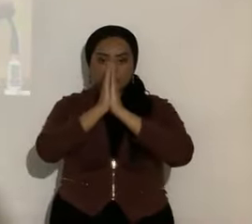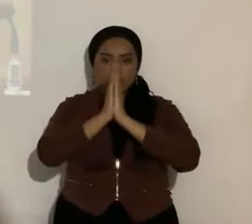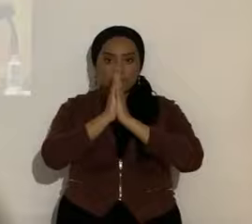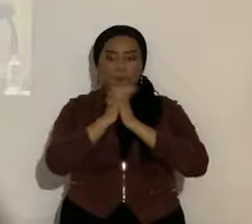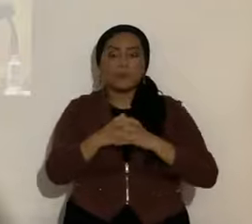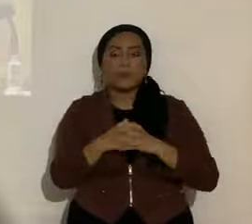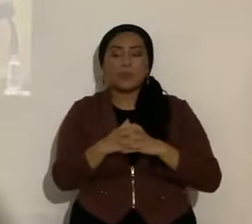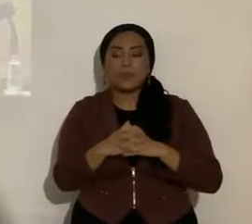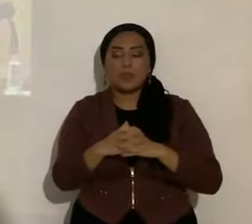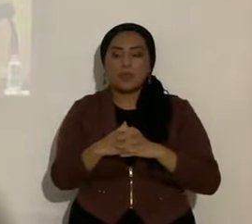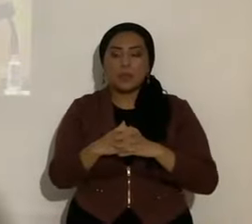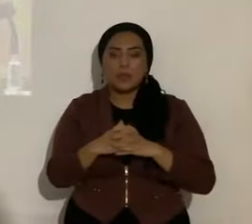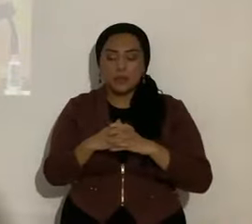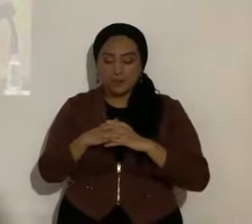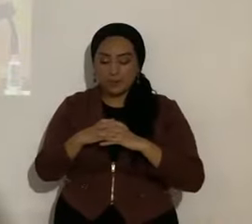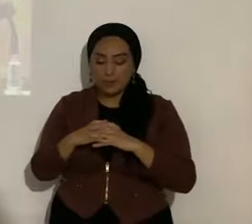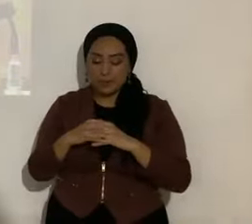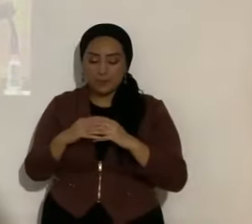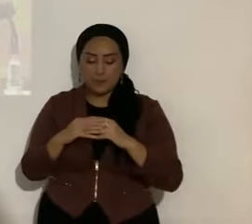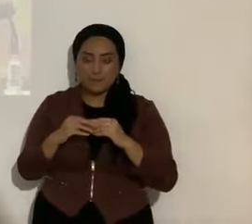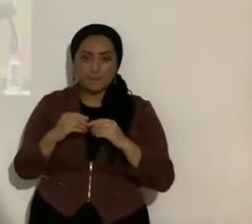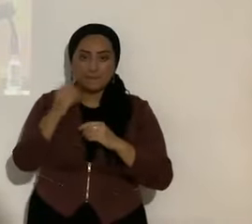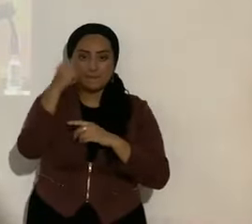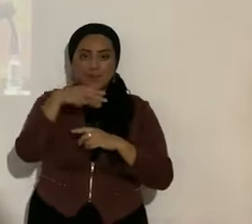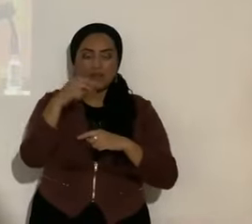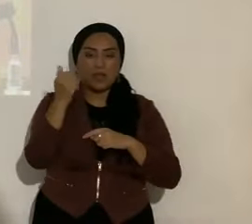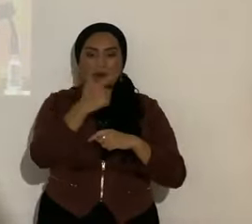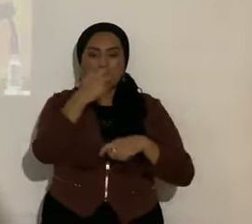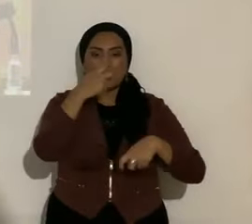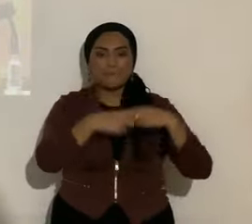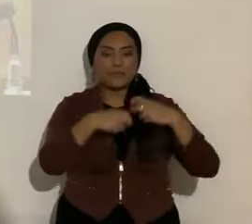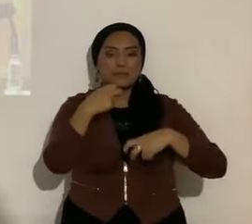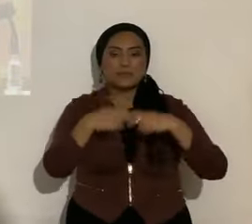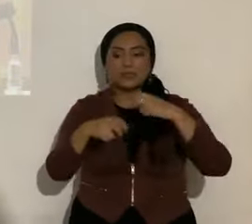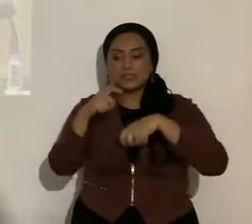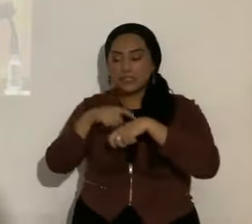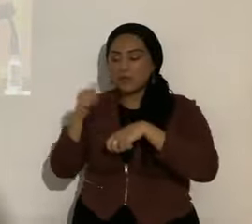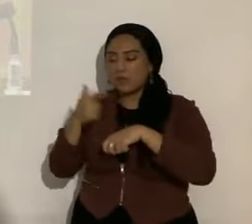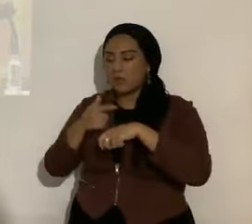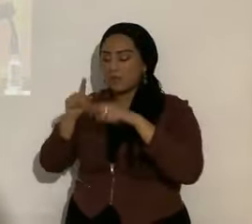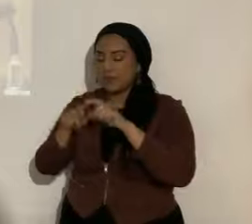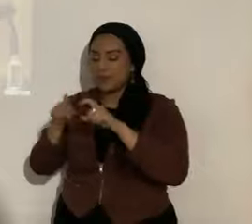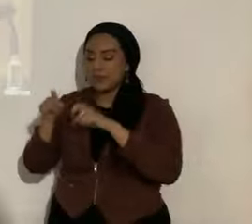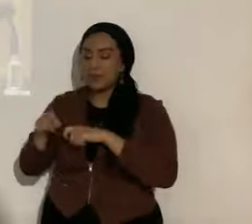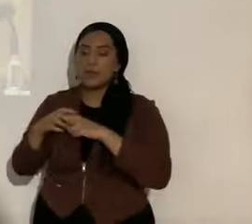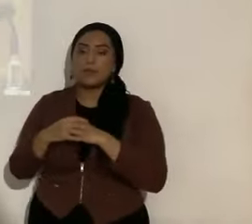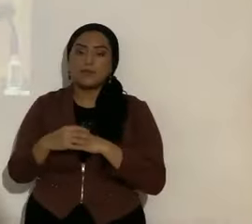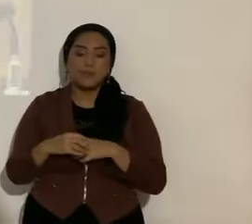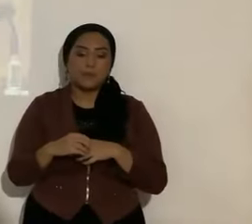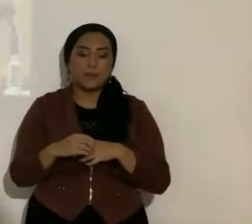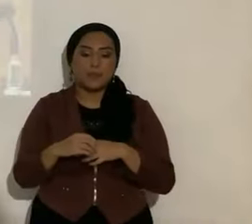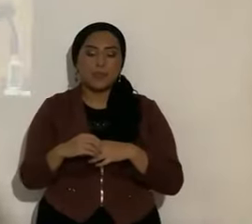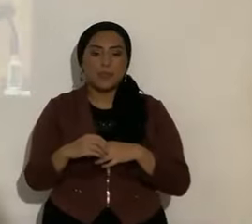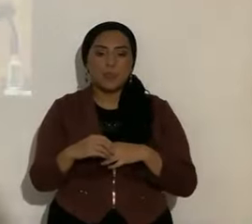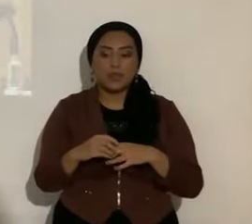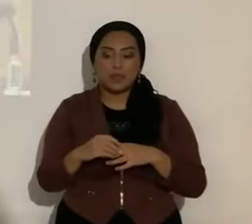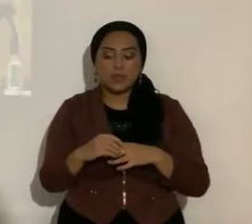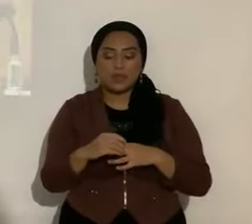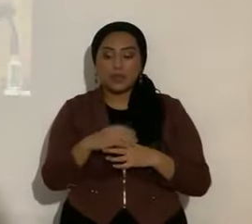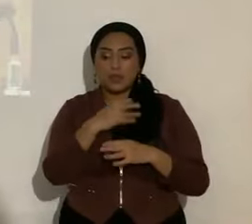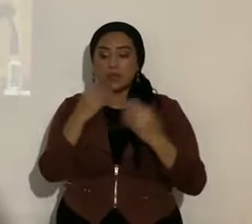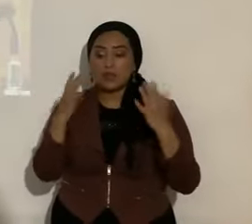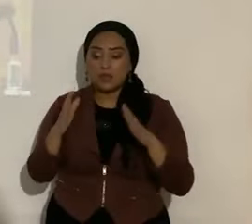intensa superar con la ayuda del Eterno esas tribulaciones, esas dificultades, esas pruebas